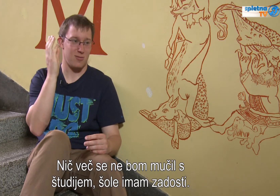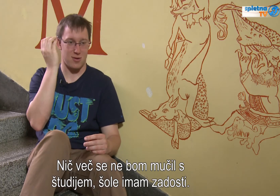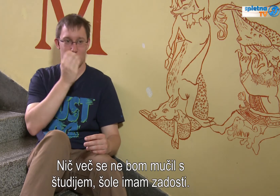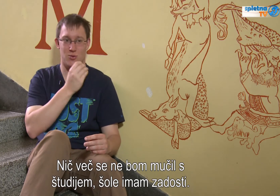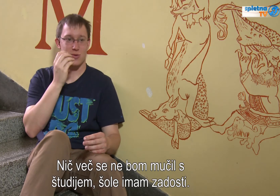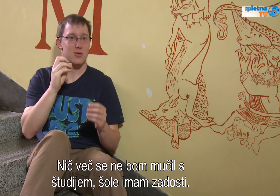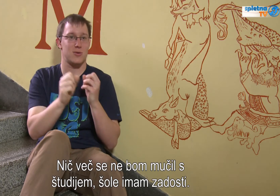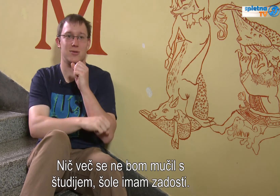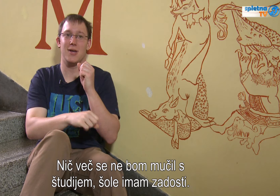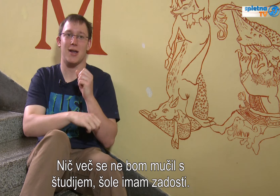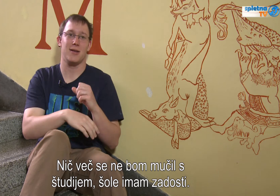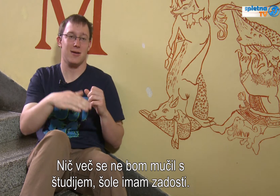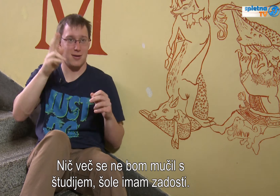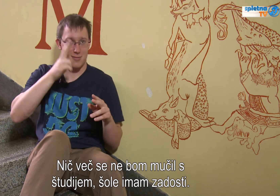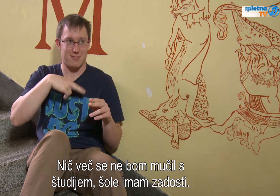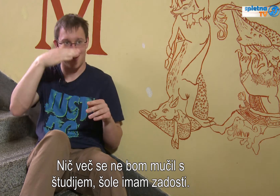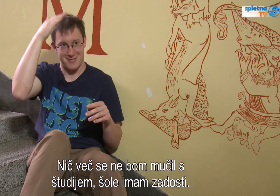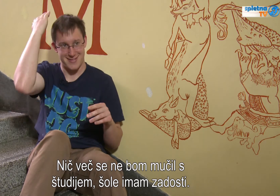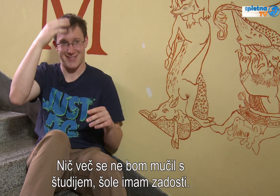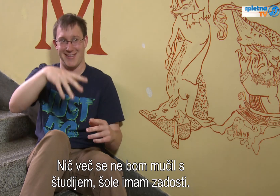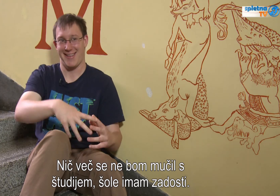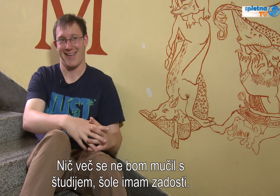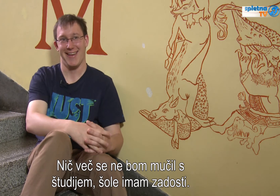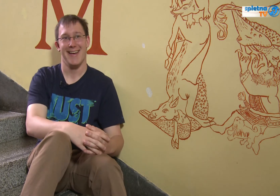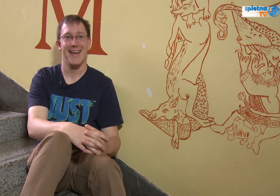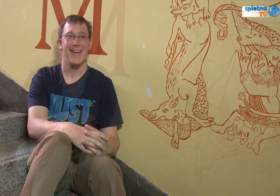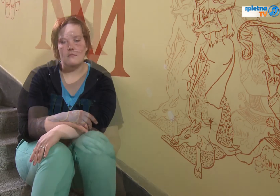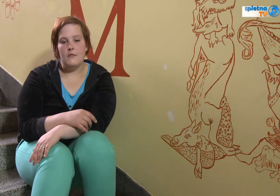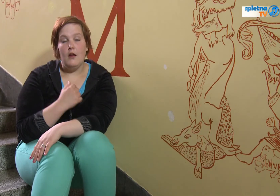bom učil študiranje, imam da dosti.